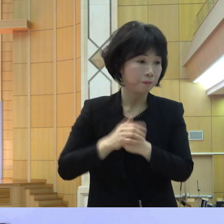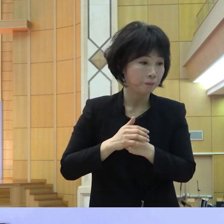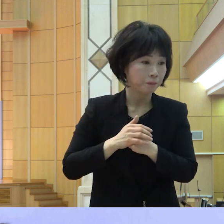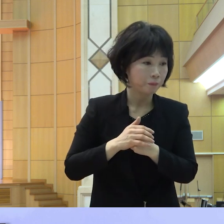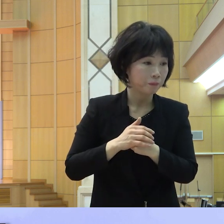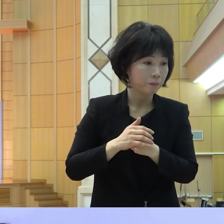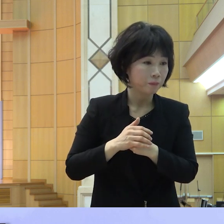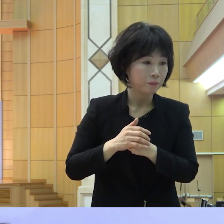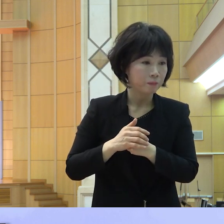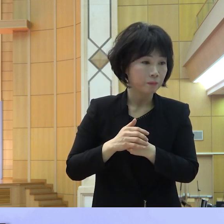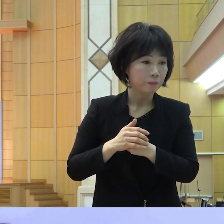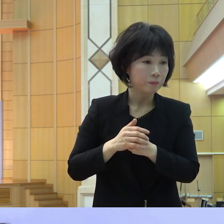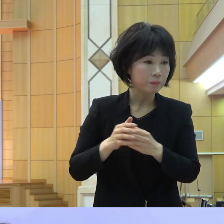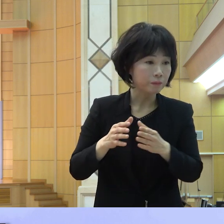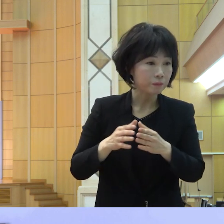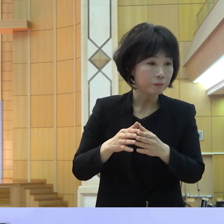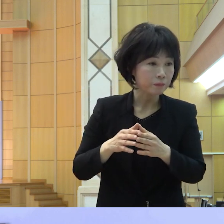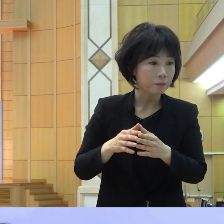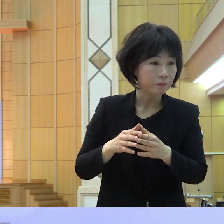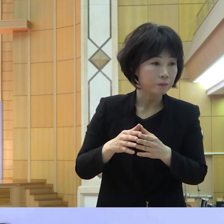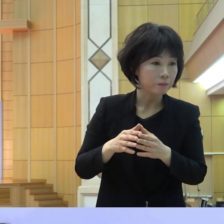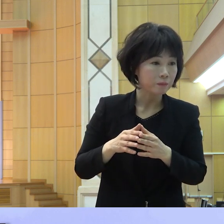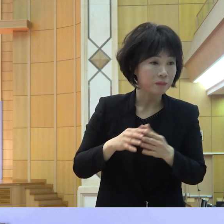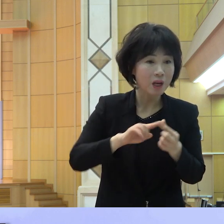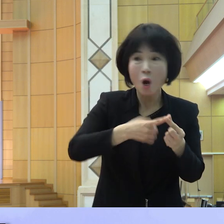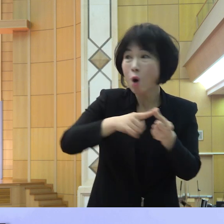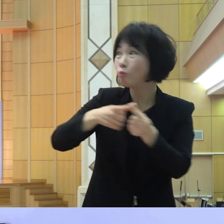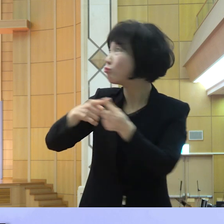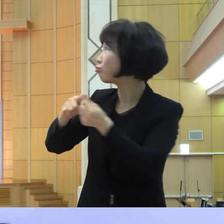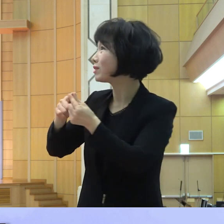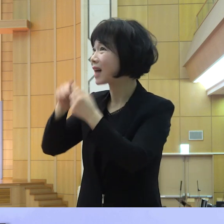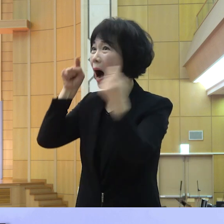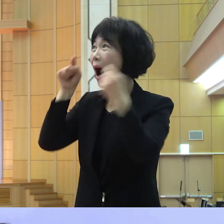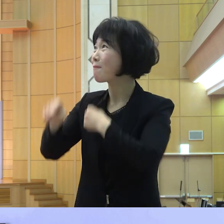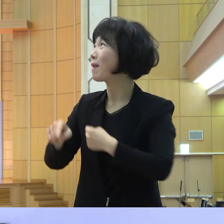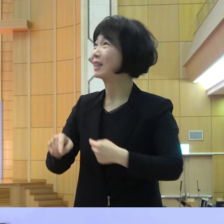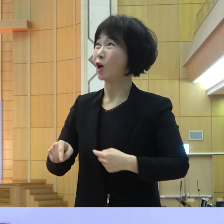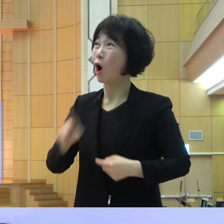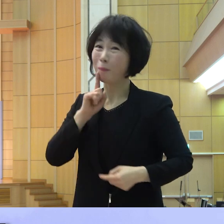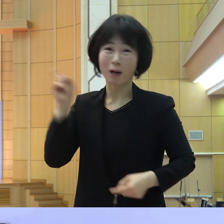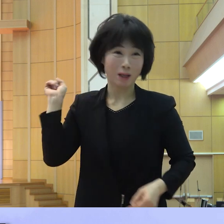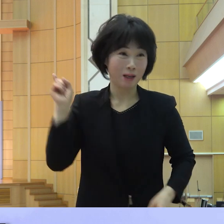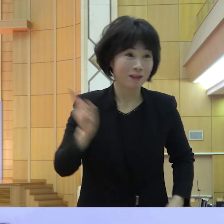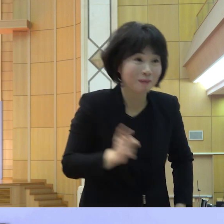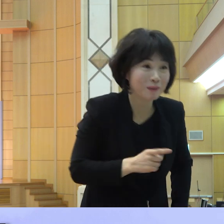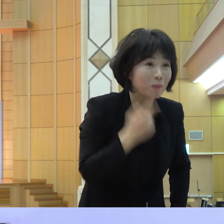왜 또 이렇게 전달이 안 됐나? 여기 해준 것도 안 보셨구만.